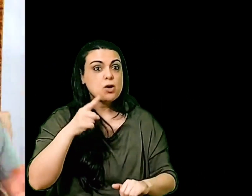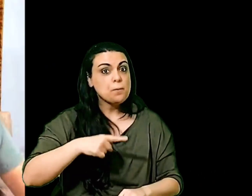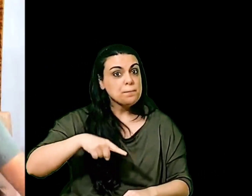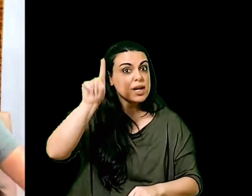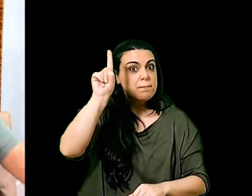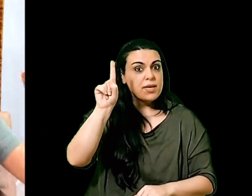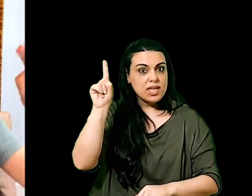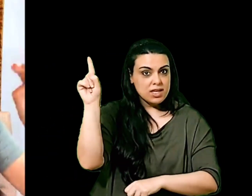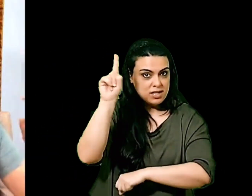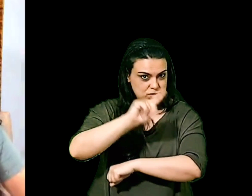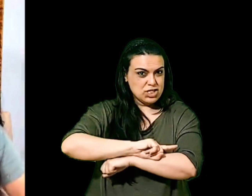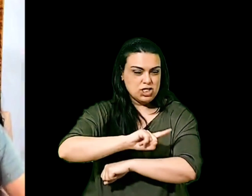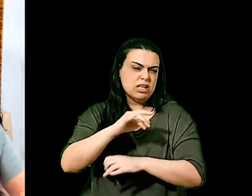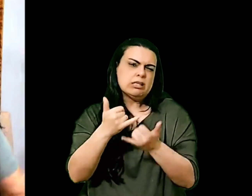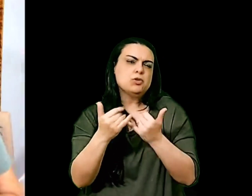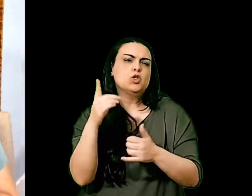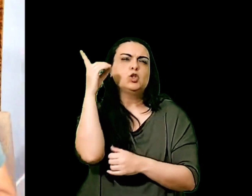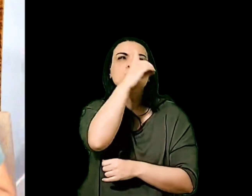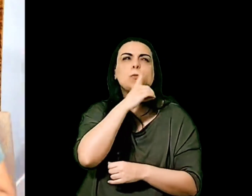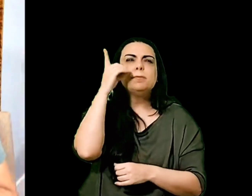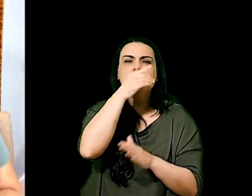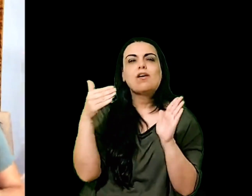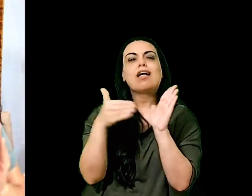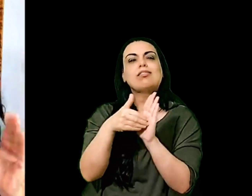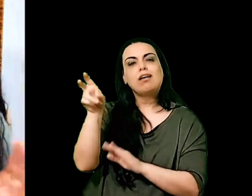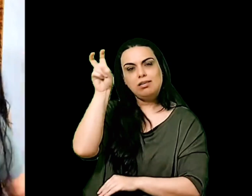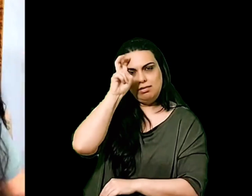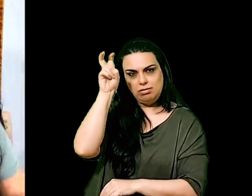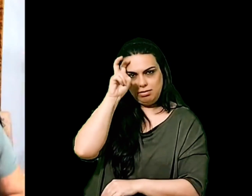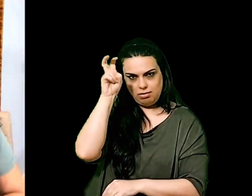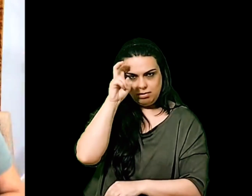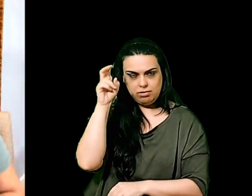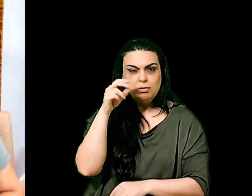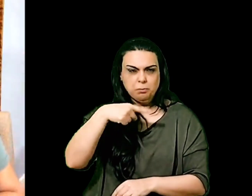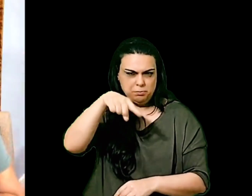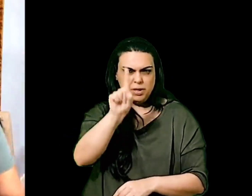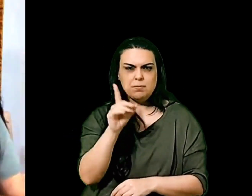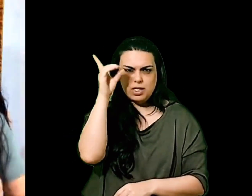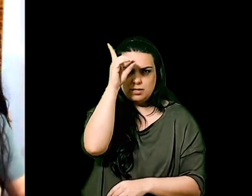semana, eles vão colher, né? Vamos colocar aqui de domingo a quinta. Vamos